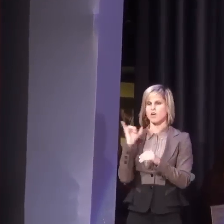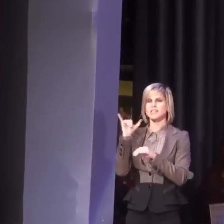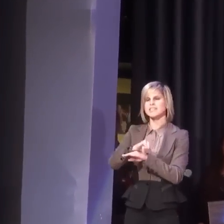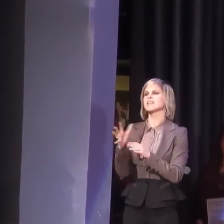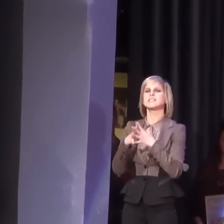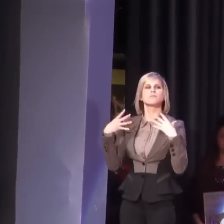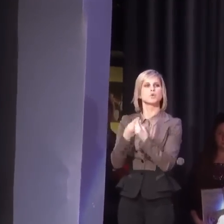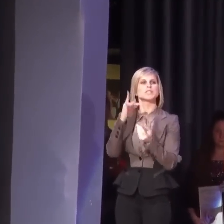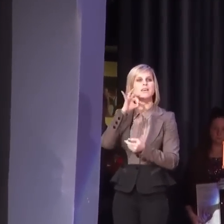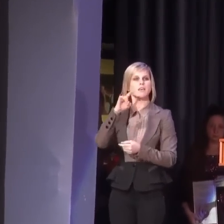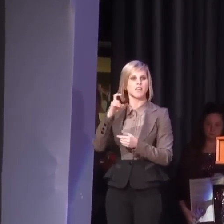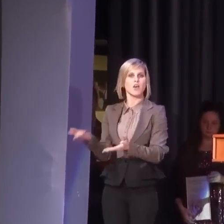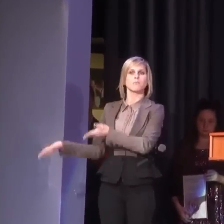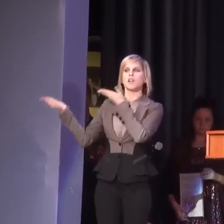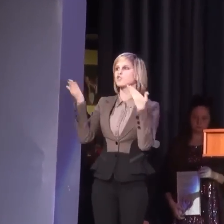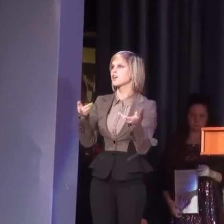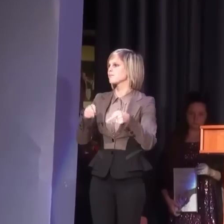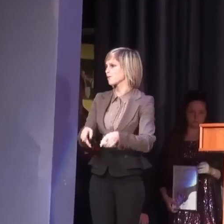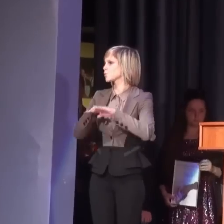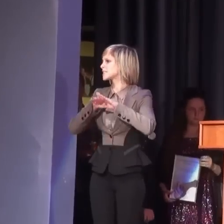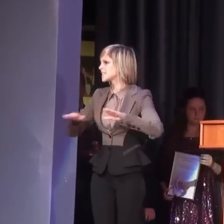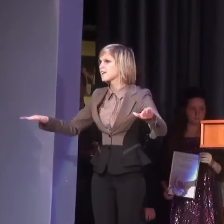семью Советов мы приглашаем на сцену.